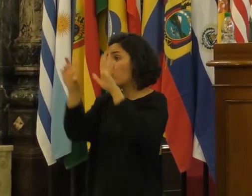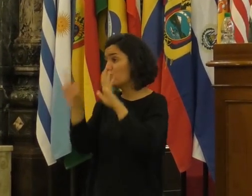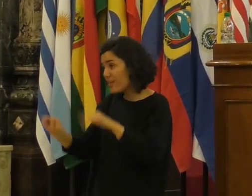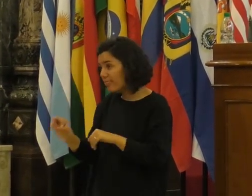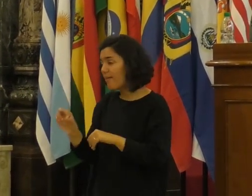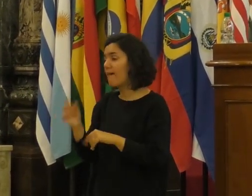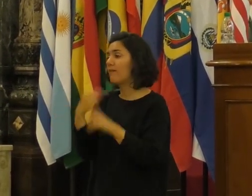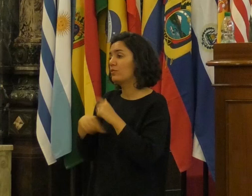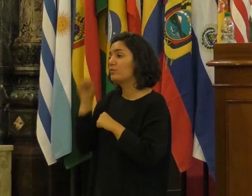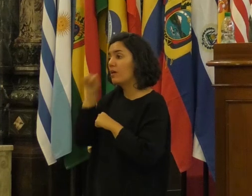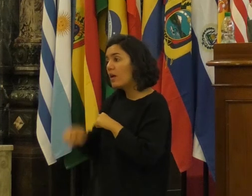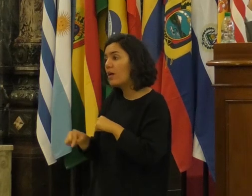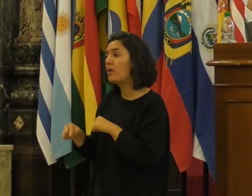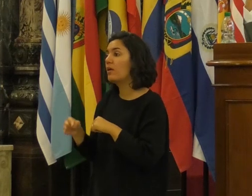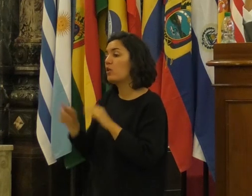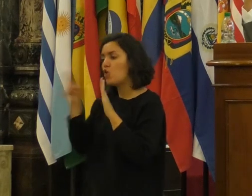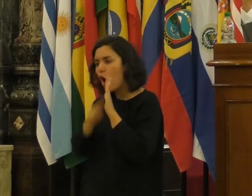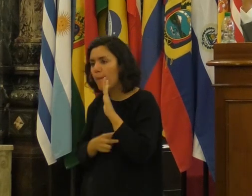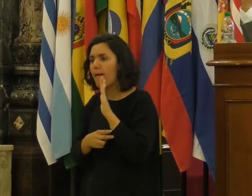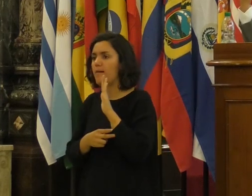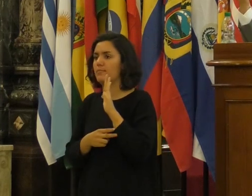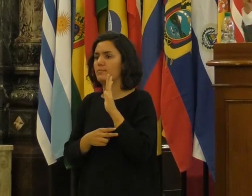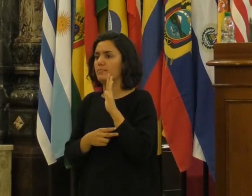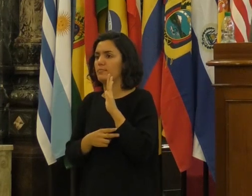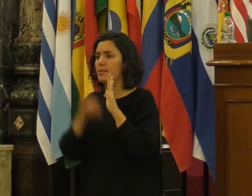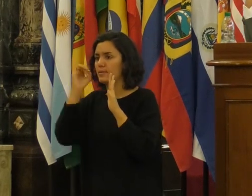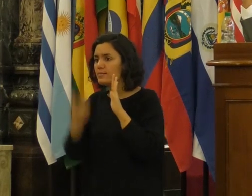por gusto que las normas que se utilizan